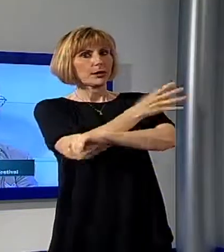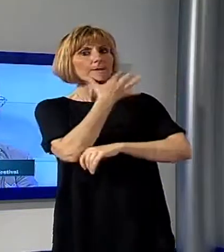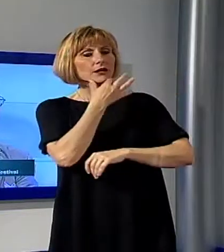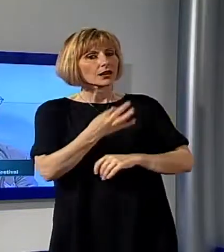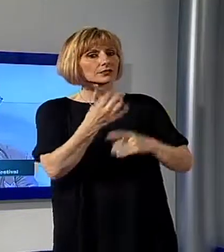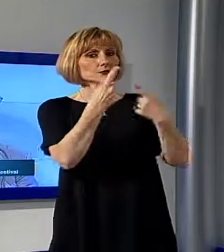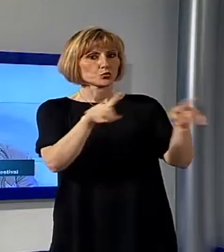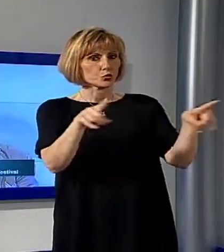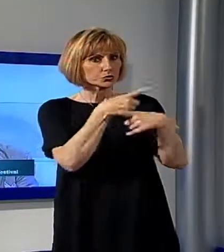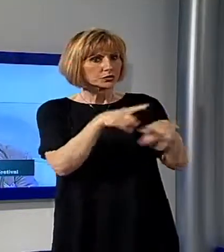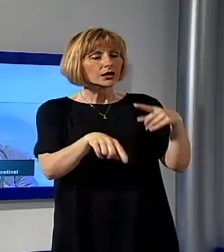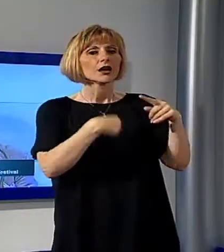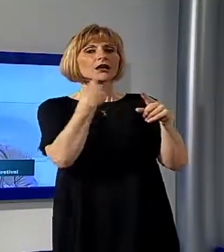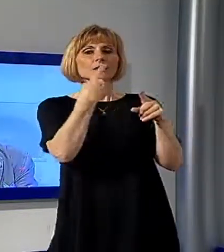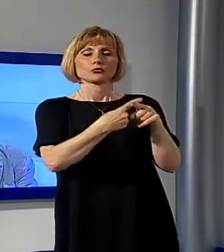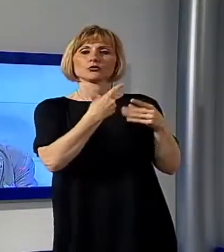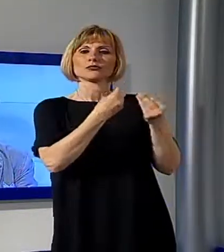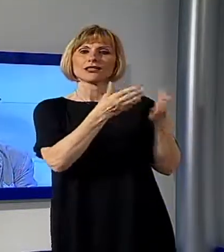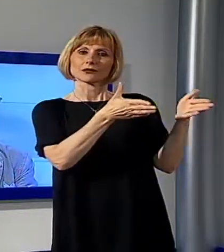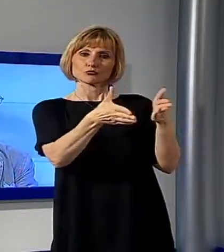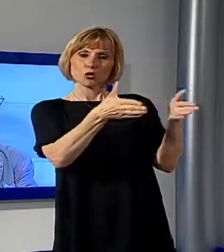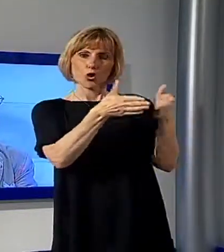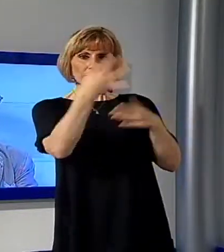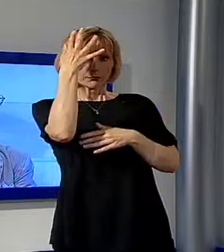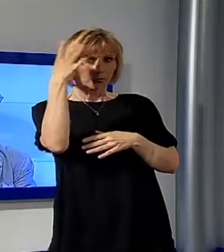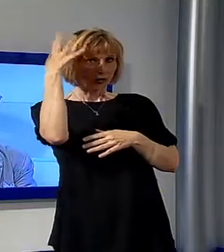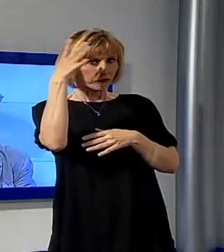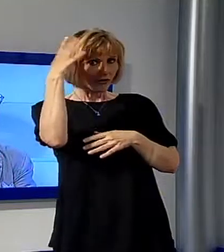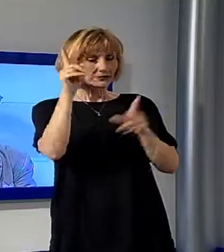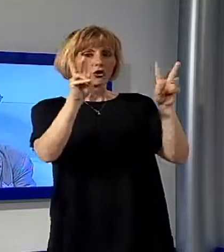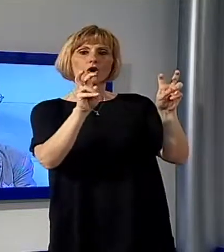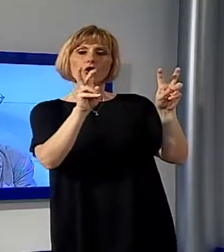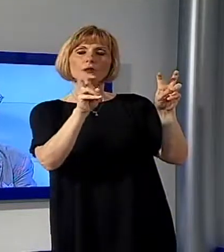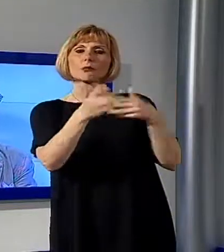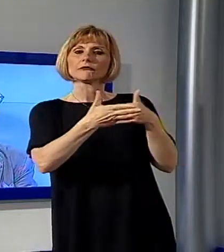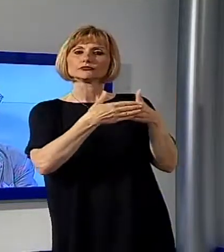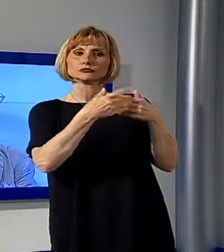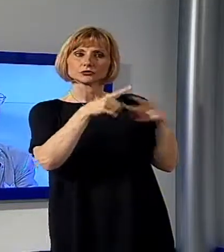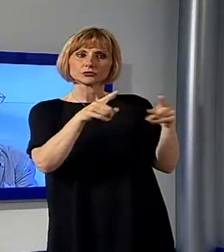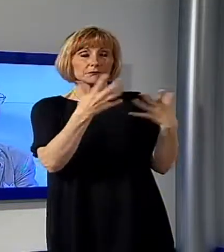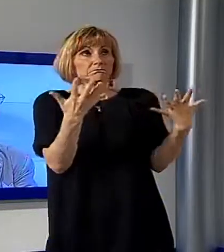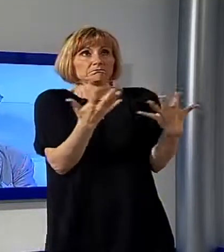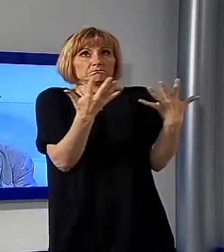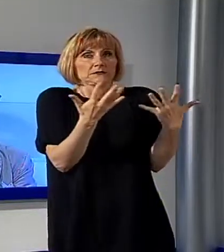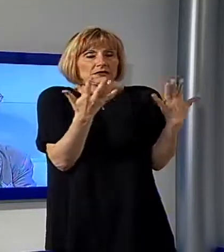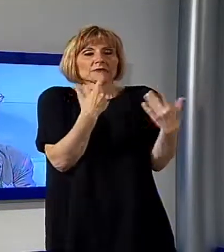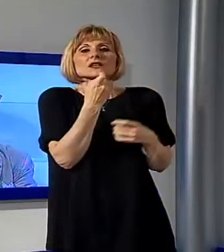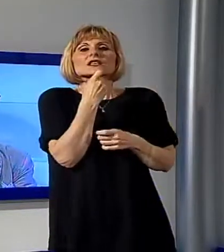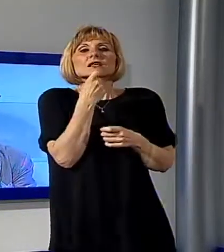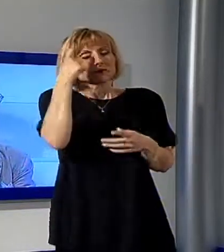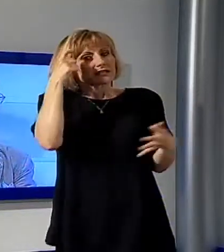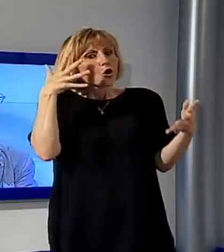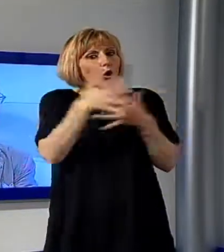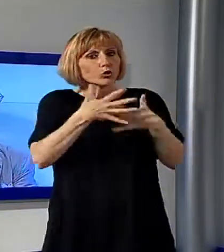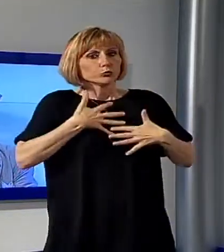la musica e anche con tanti momenti di riflessione su temi attorno alla musica. Ad esempio, per chi è appassionato di psicologia